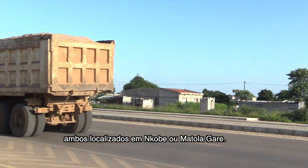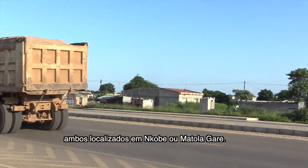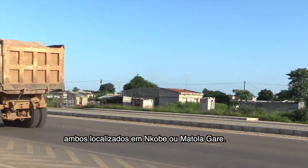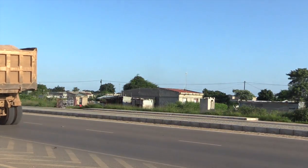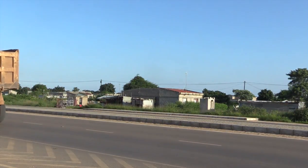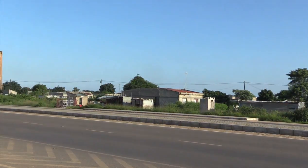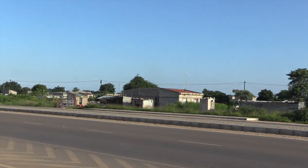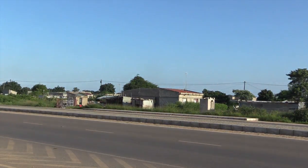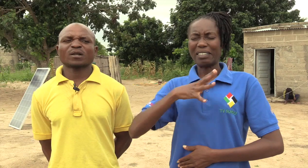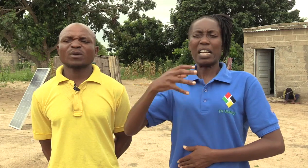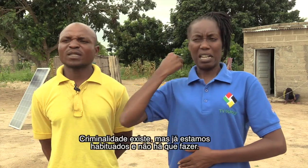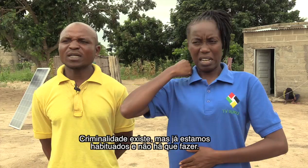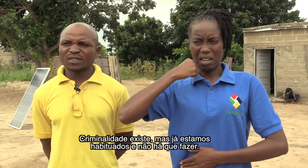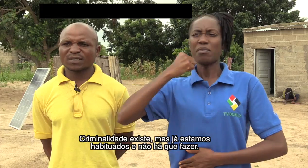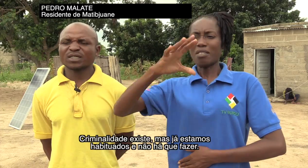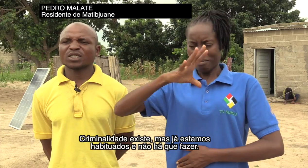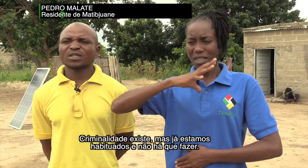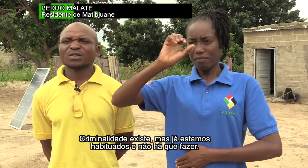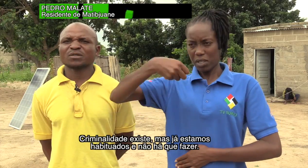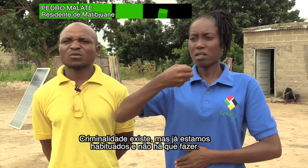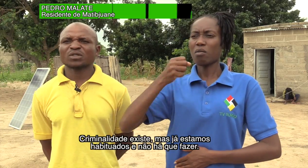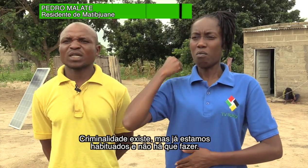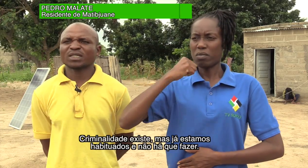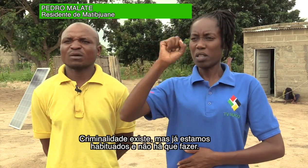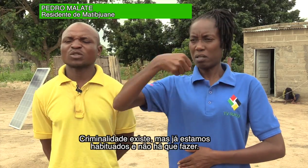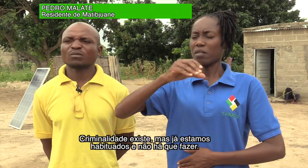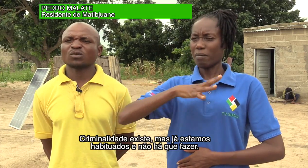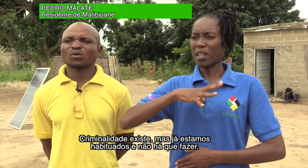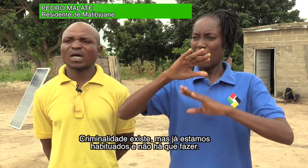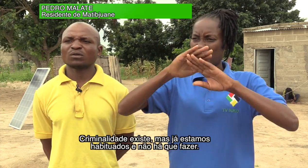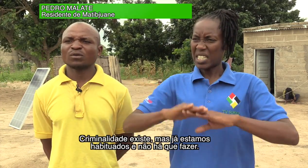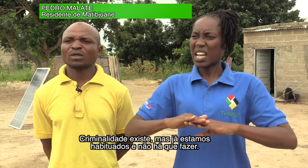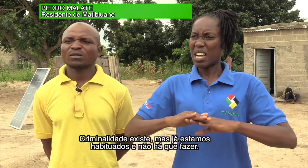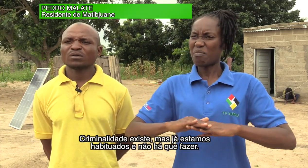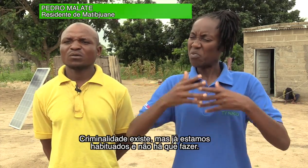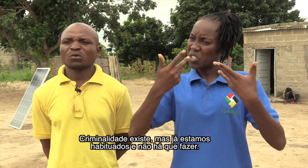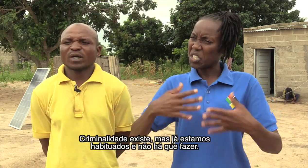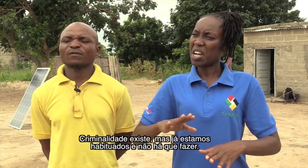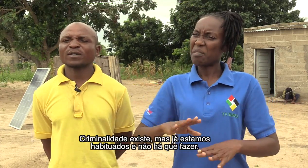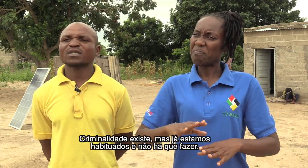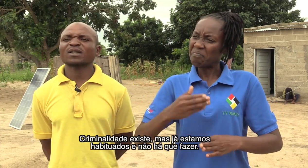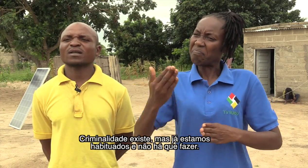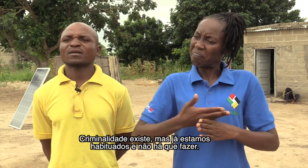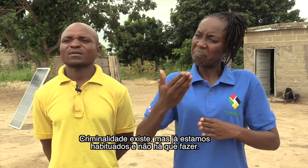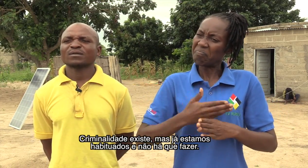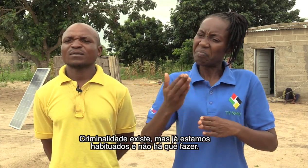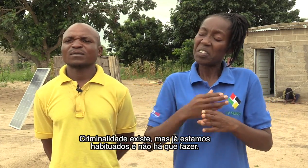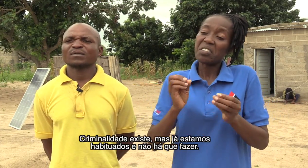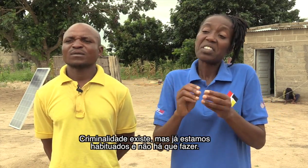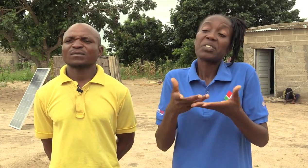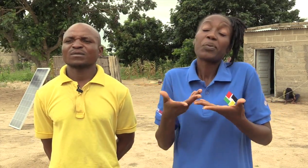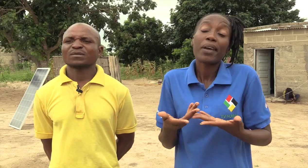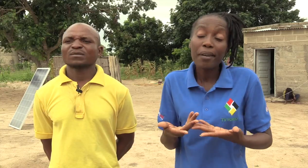Cobi ou Matolagare. Criminalidade existe, só que já estamos habituados, não há que fazer.